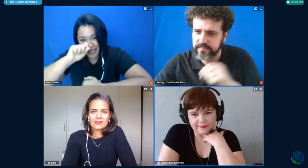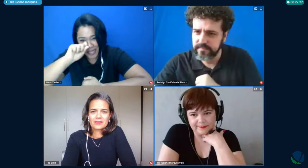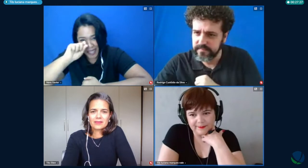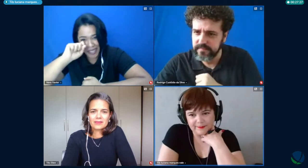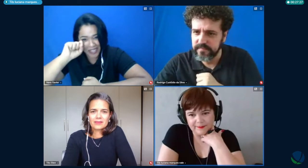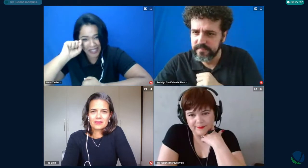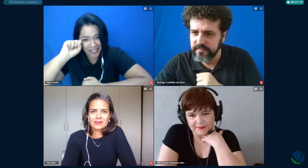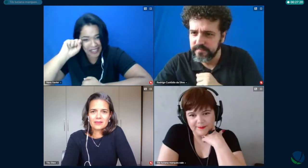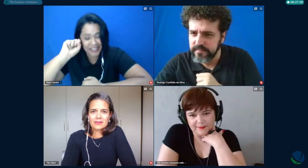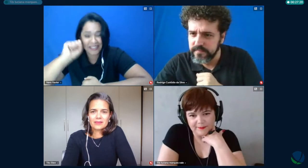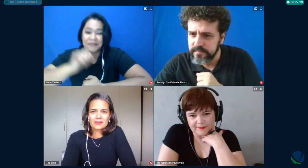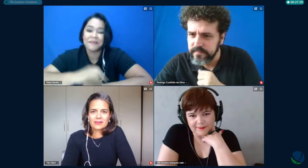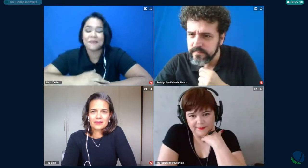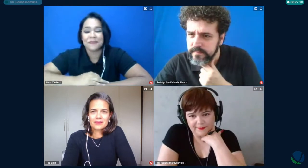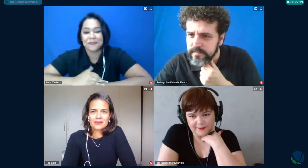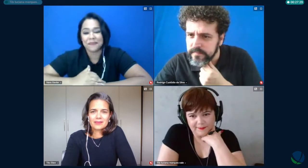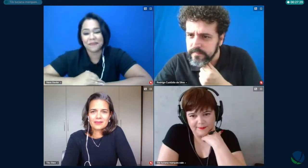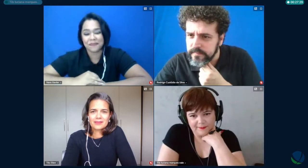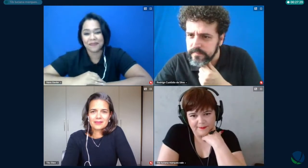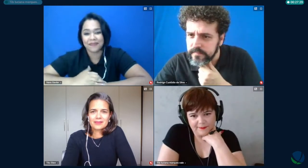rodapé.